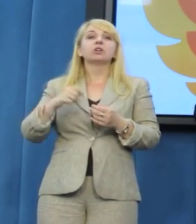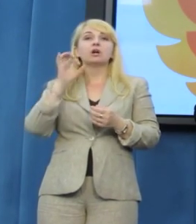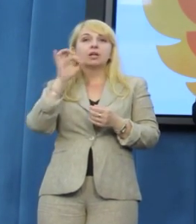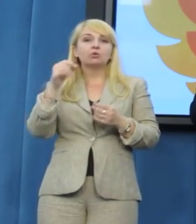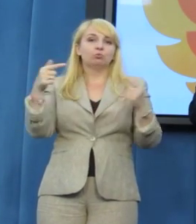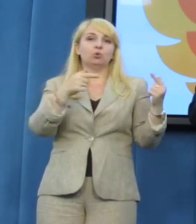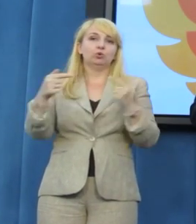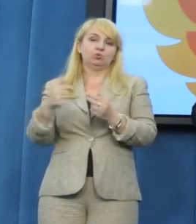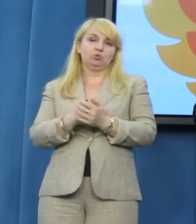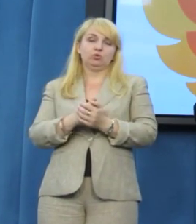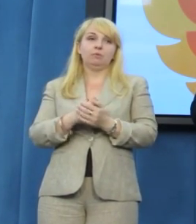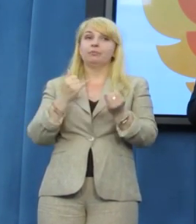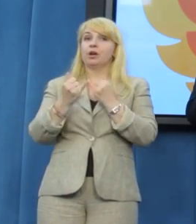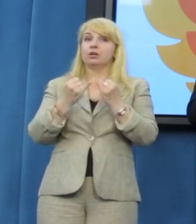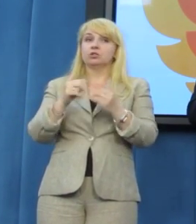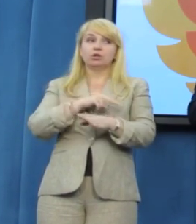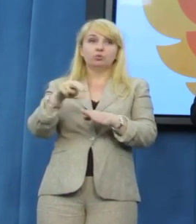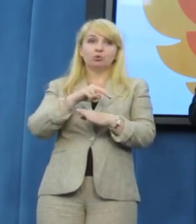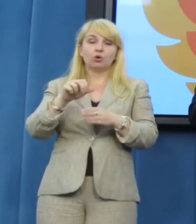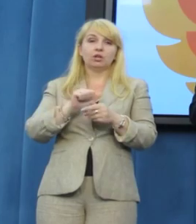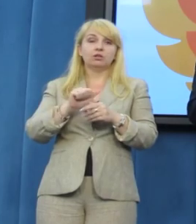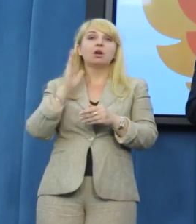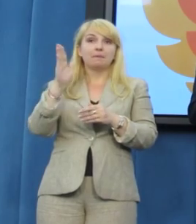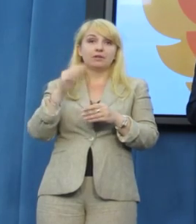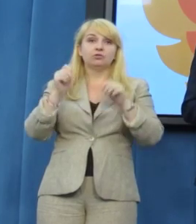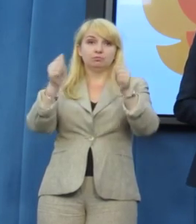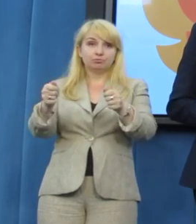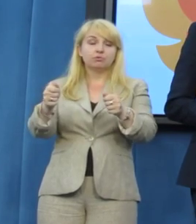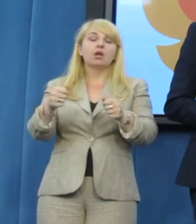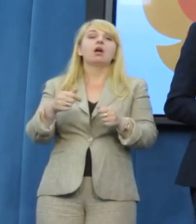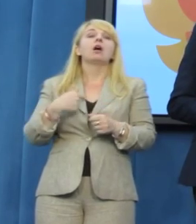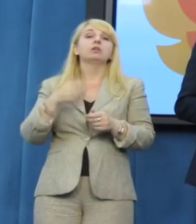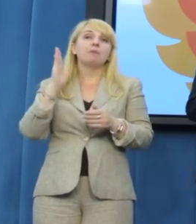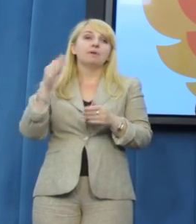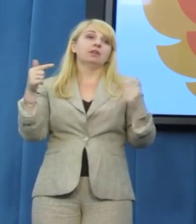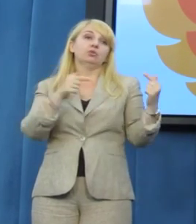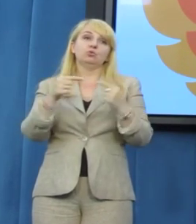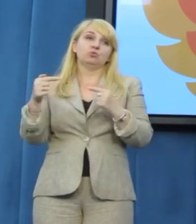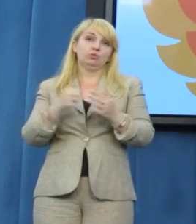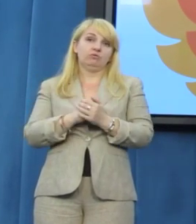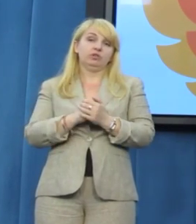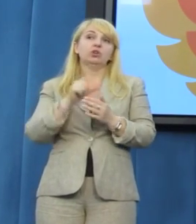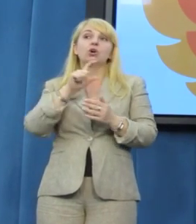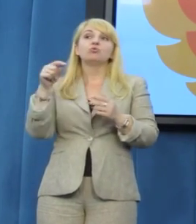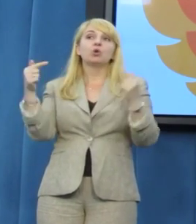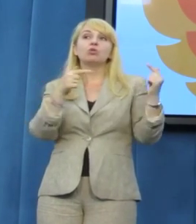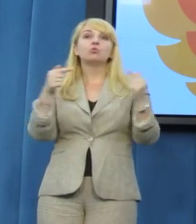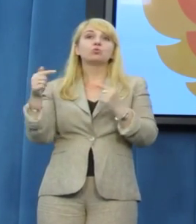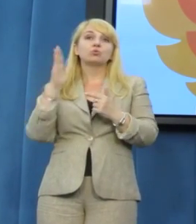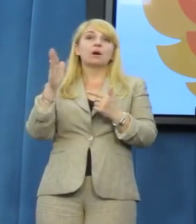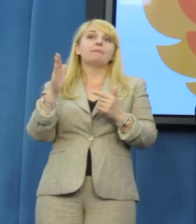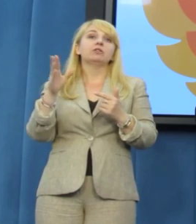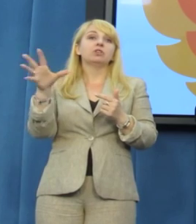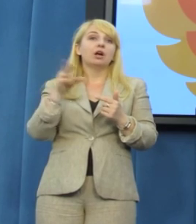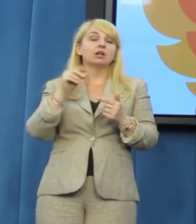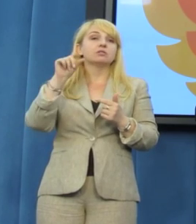zostanie złożony, to będziemy o nim dyskutowali. Ale czy ta dyskusja już będzie z